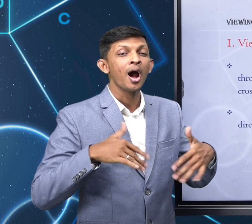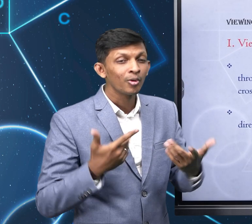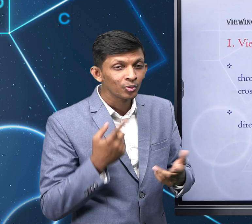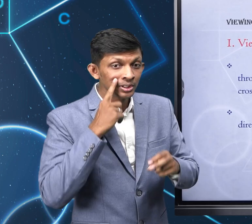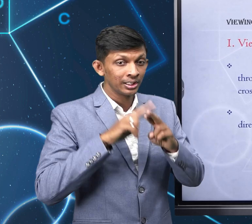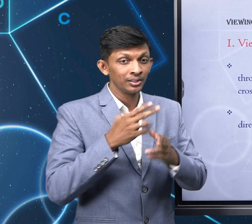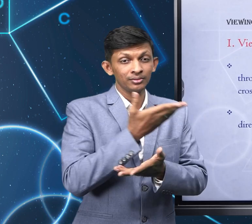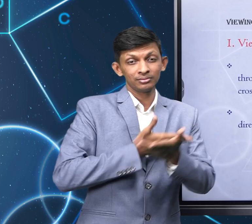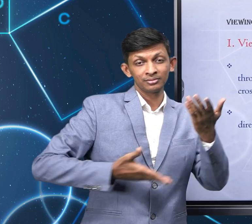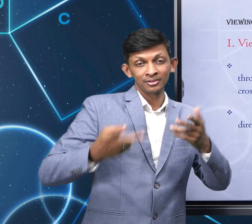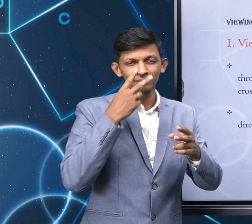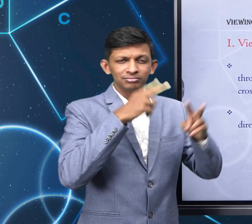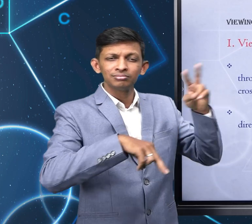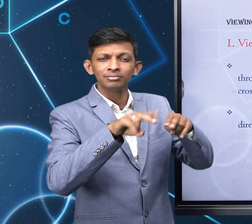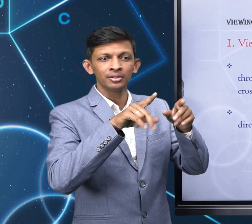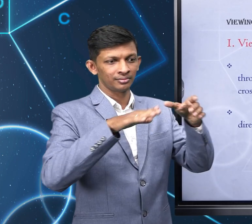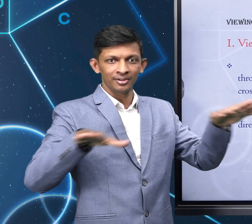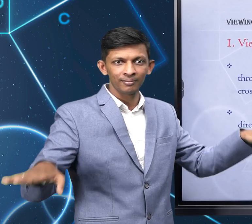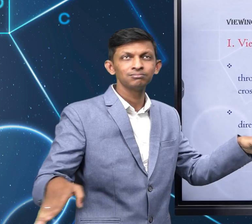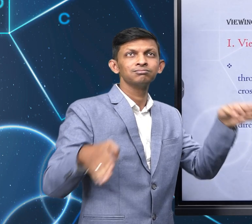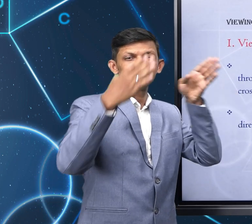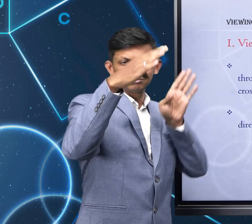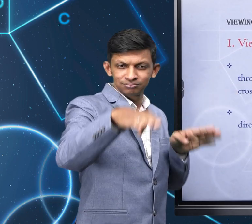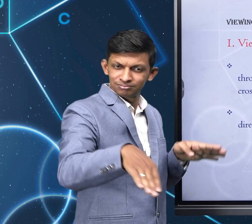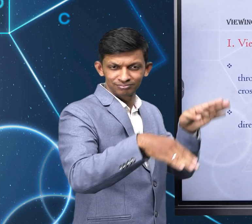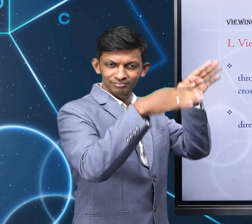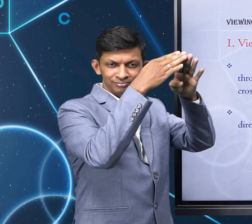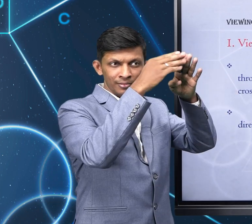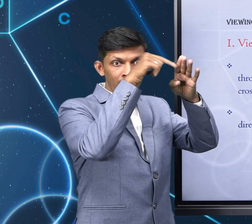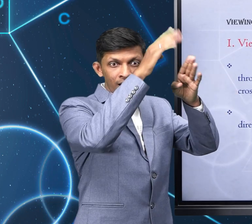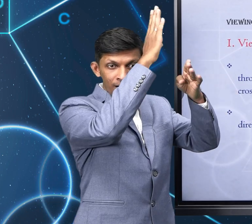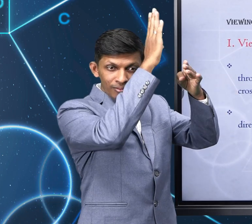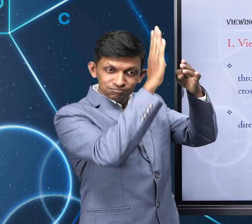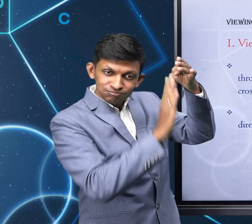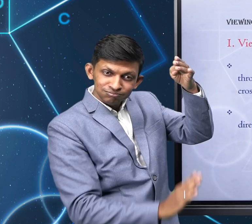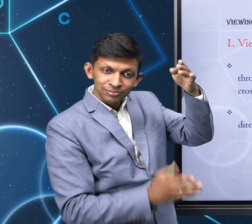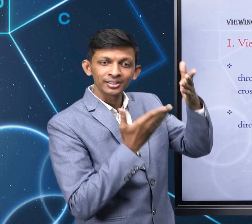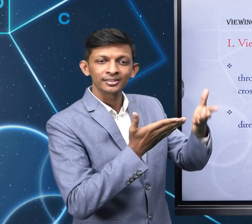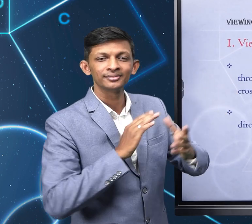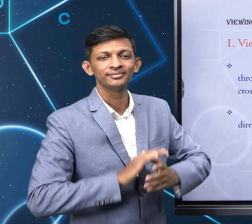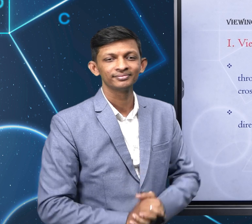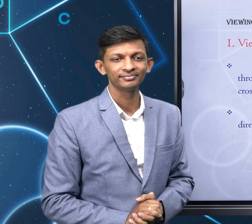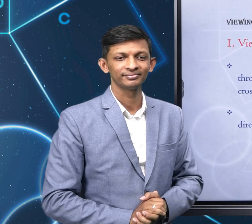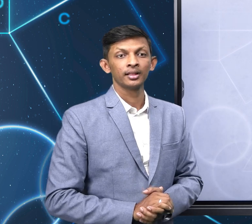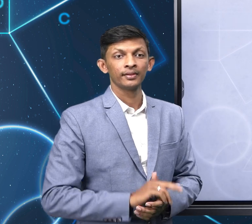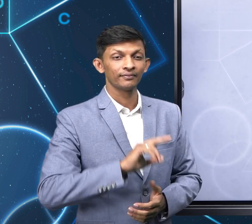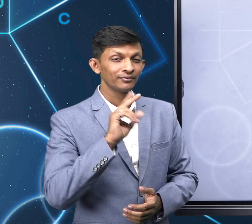तथापि जर आपण वर्टिकल कट केला तर क्रॉस सेक्शन एक त्रिकोण असेल. 2.